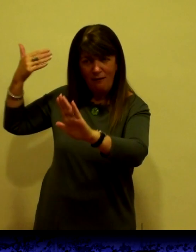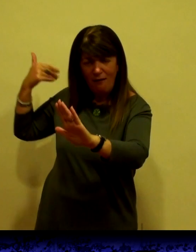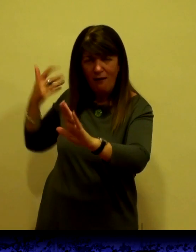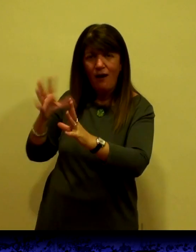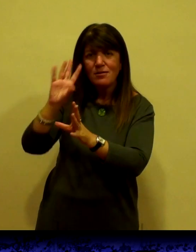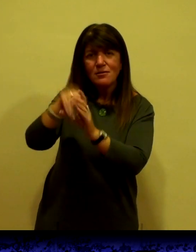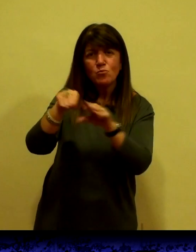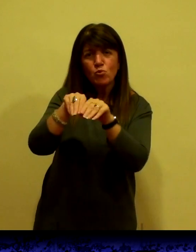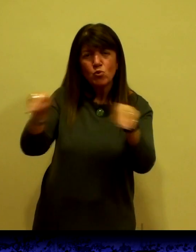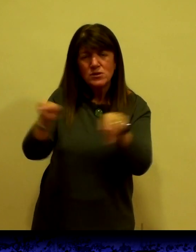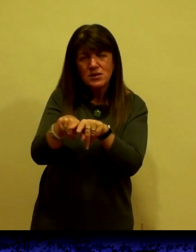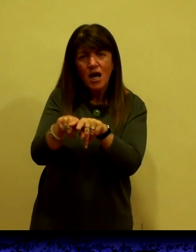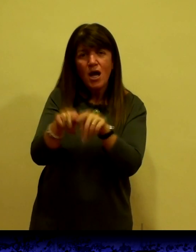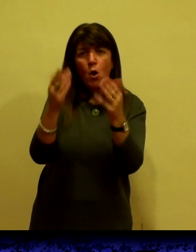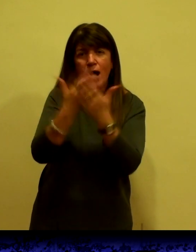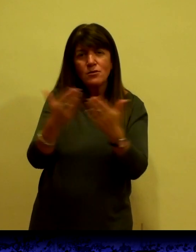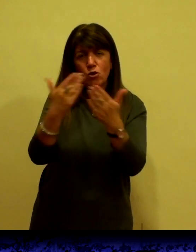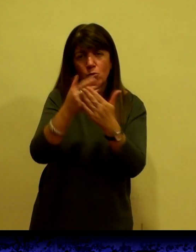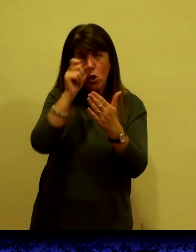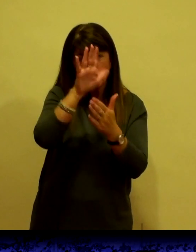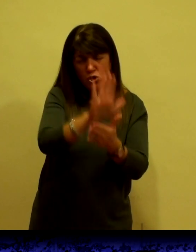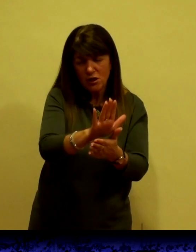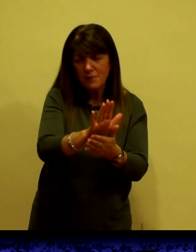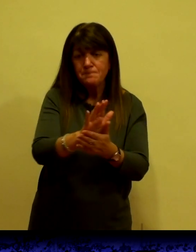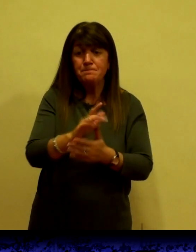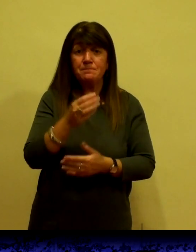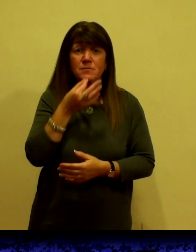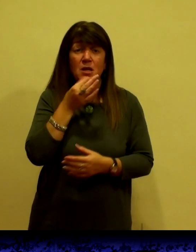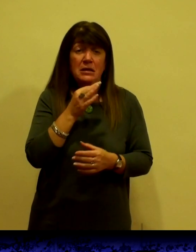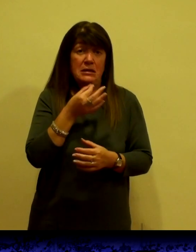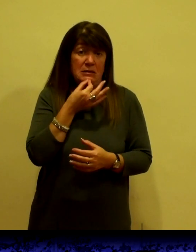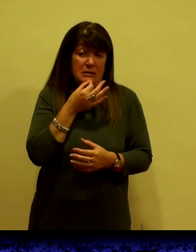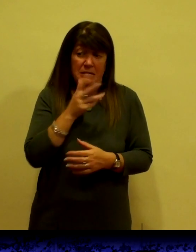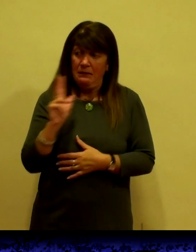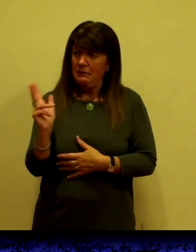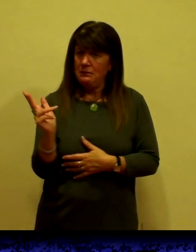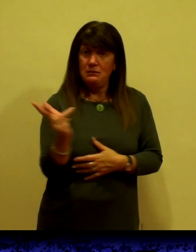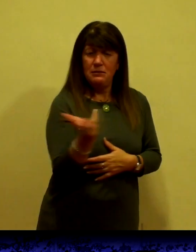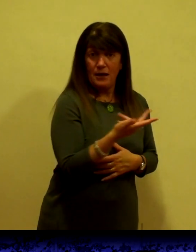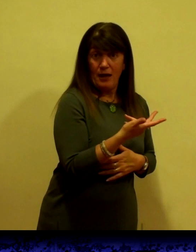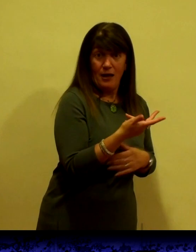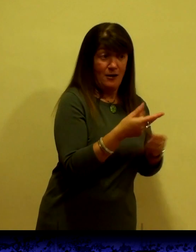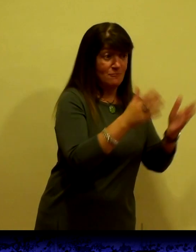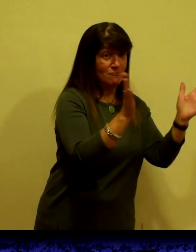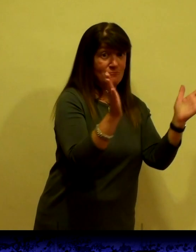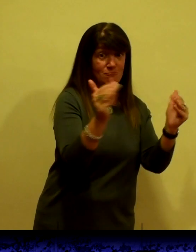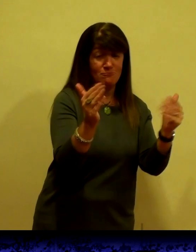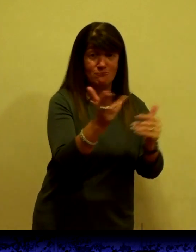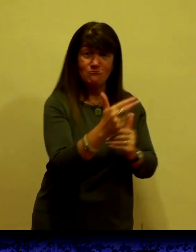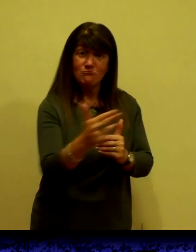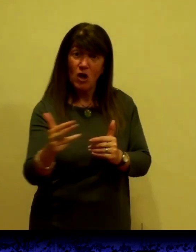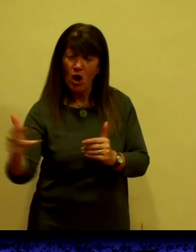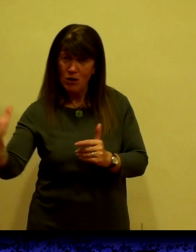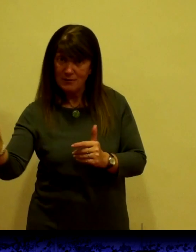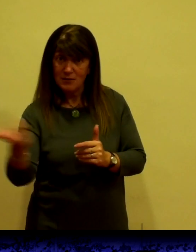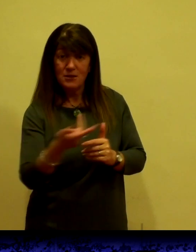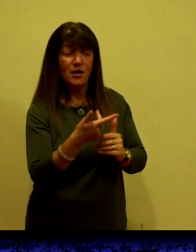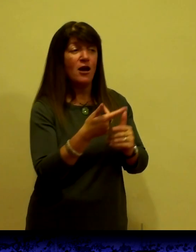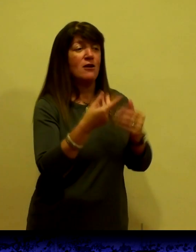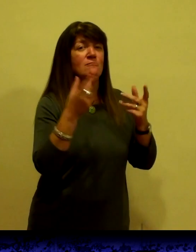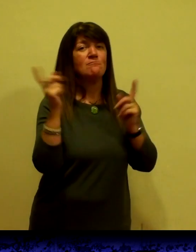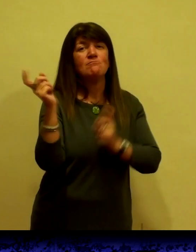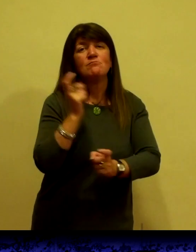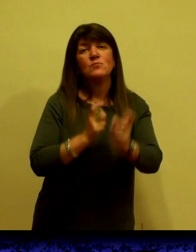nel Museo di Antropologia. Tutte e tre le opere in realtà si ispirano, come dicevamo all'inizio, a